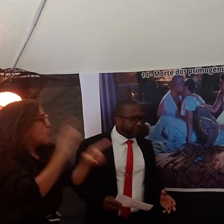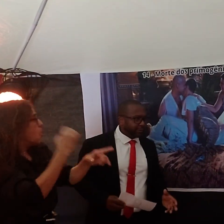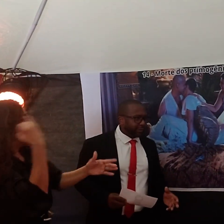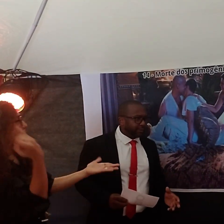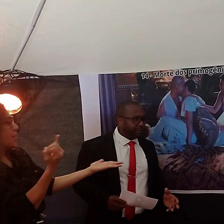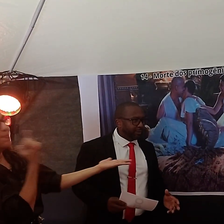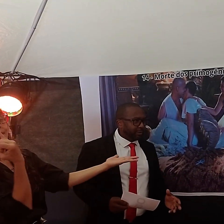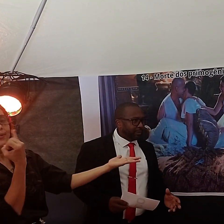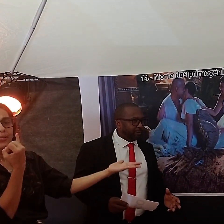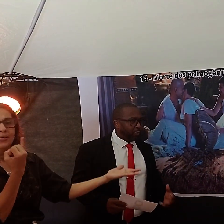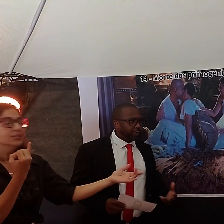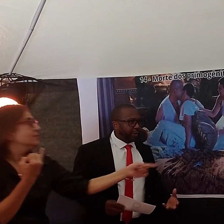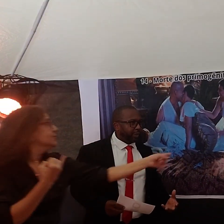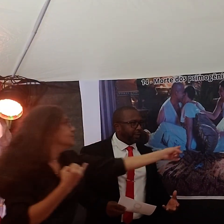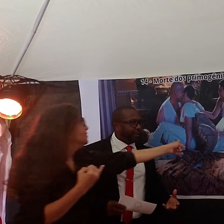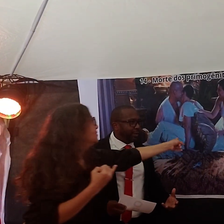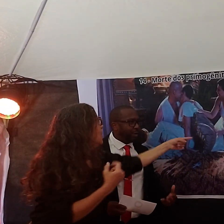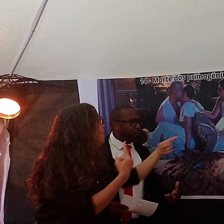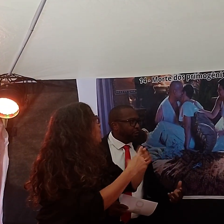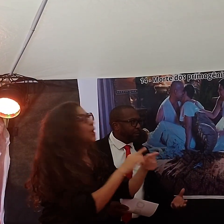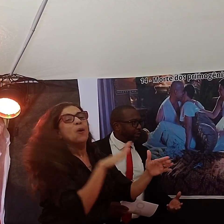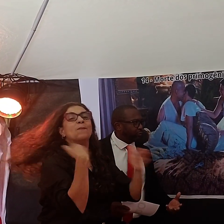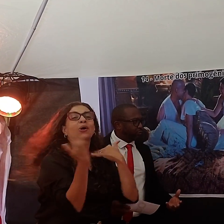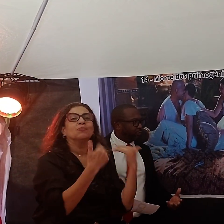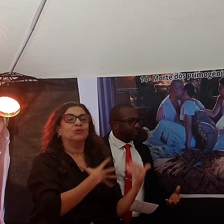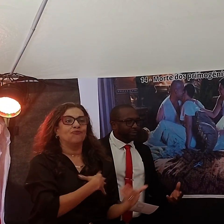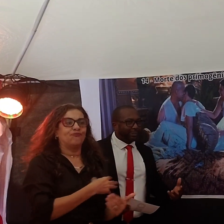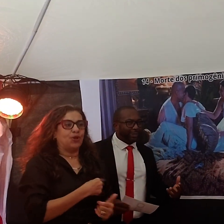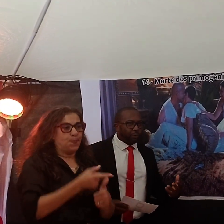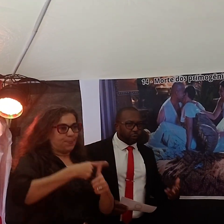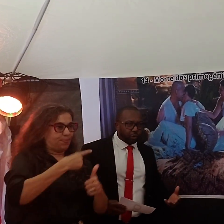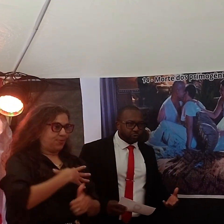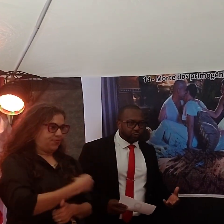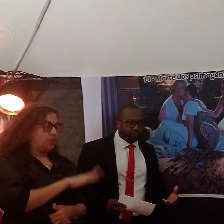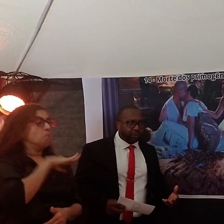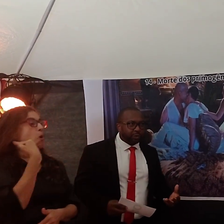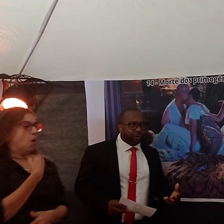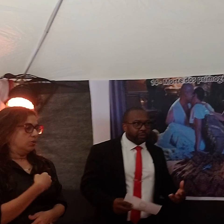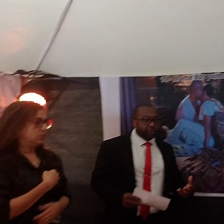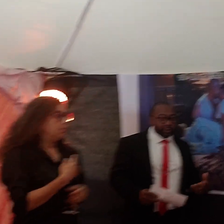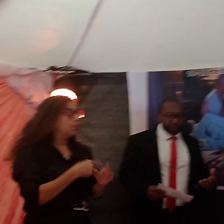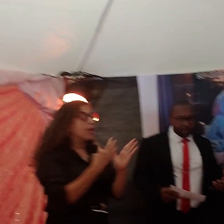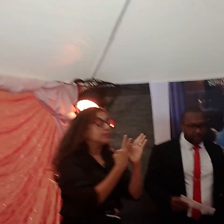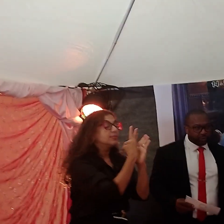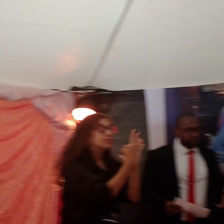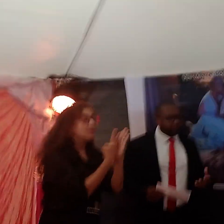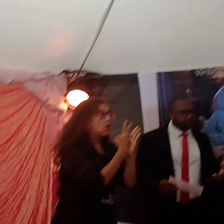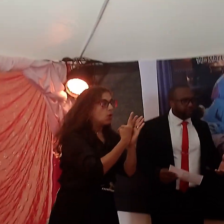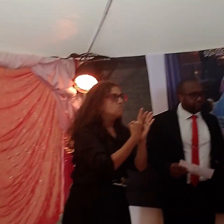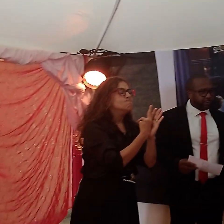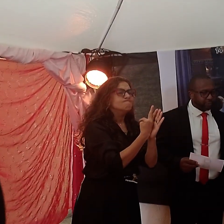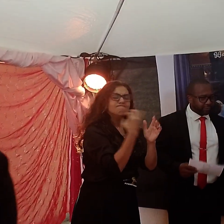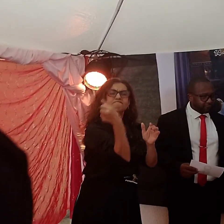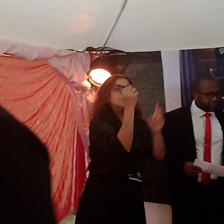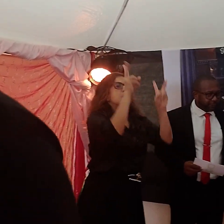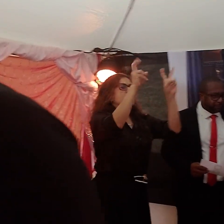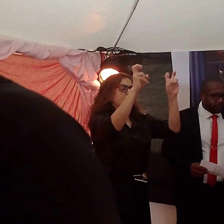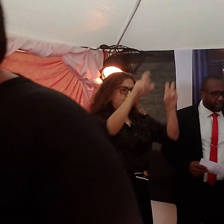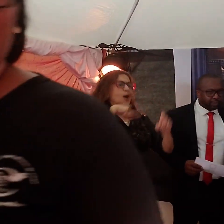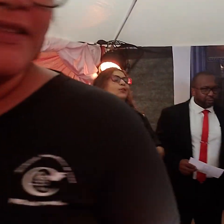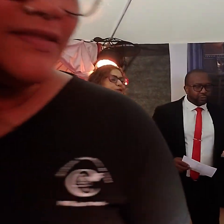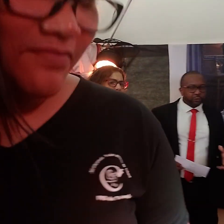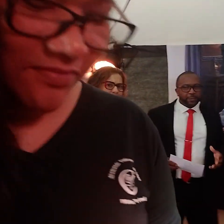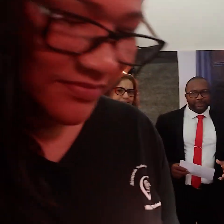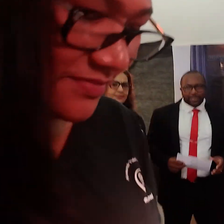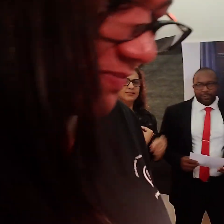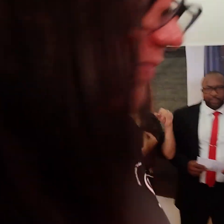importância, porque ele é um momento teológico extremamente importante para a nossa vida. Então a